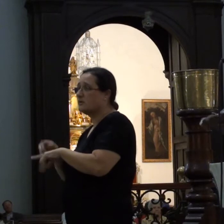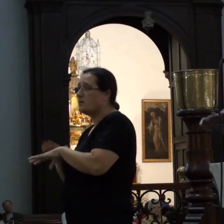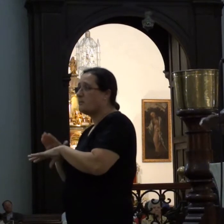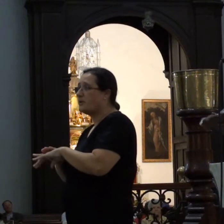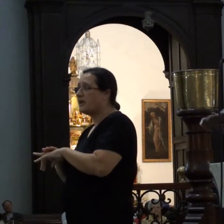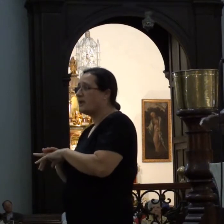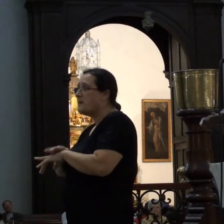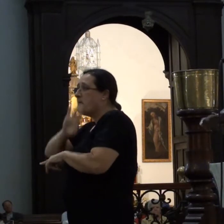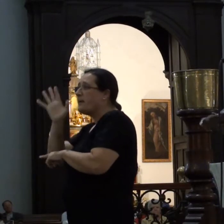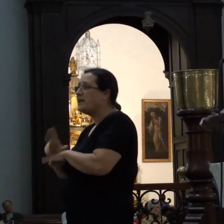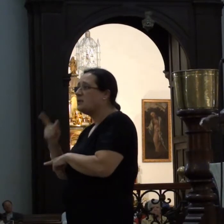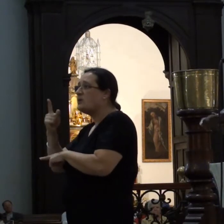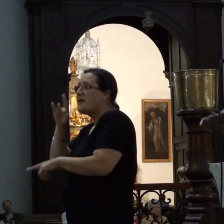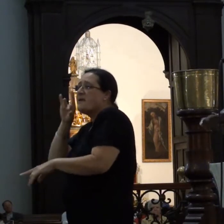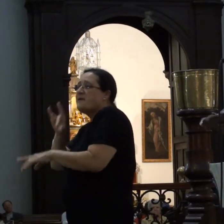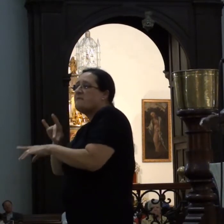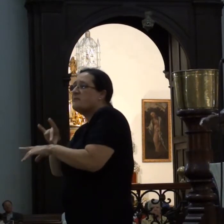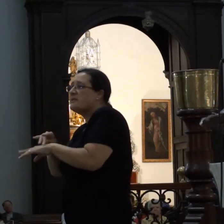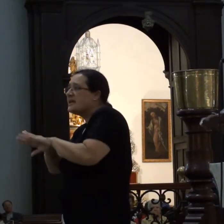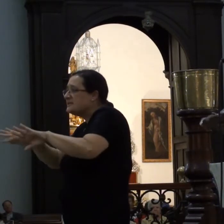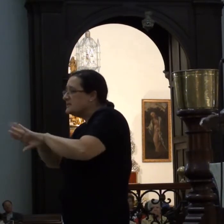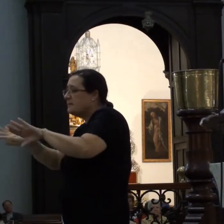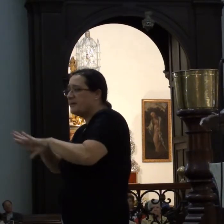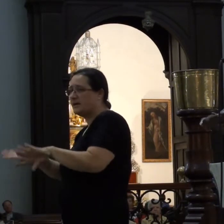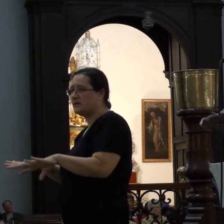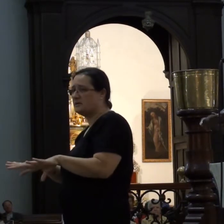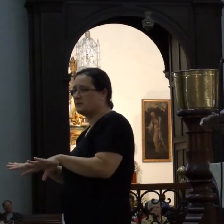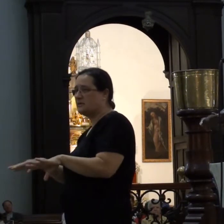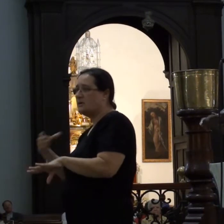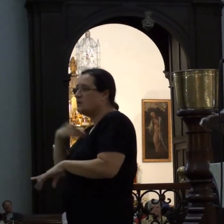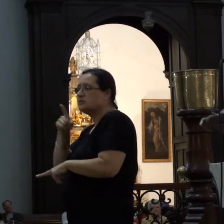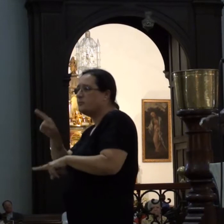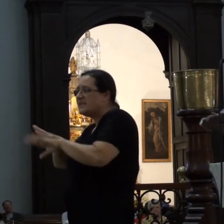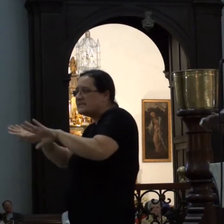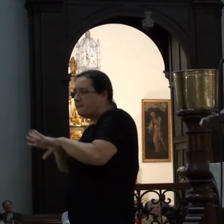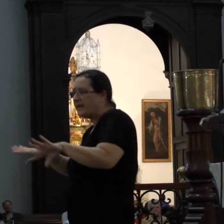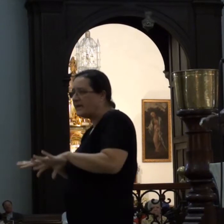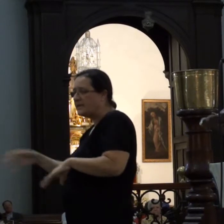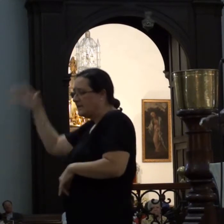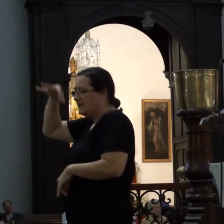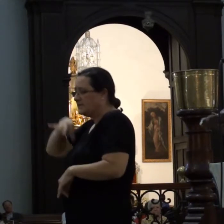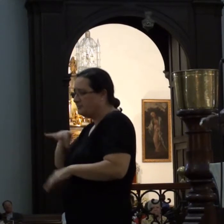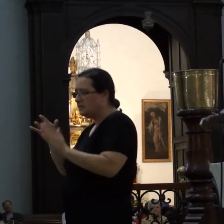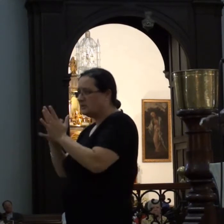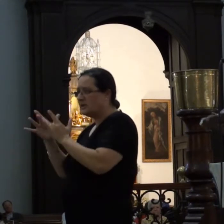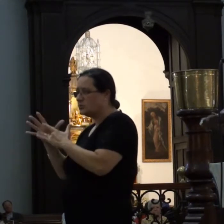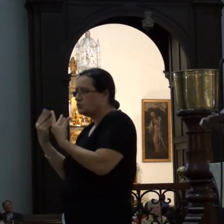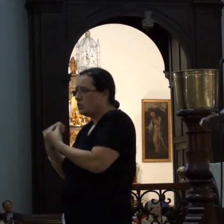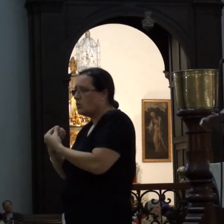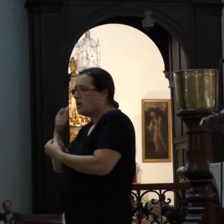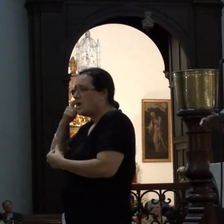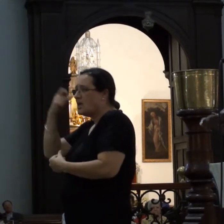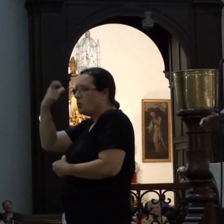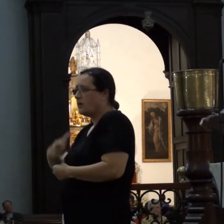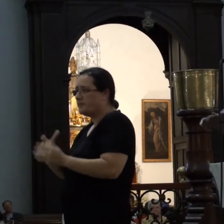esquizofrenia entre el espíritu y Jesús y el espíritu en nosotros que somos su cuerpo